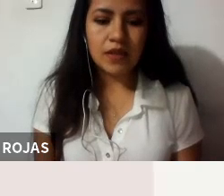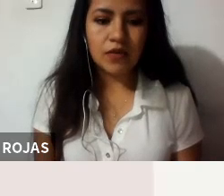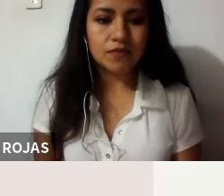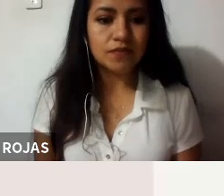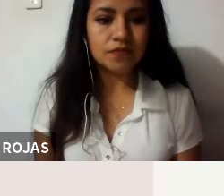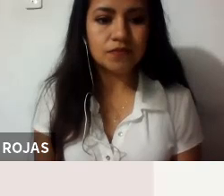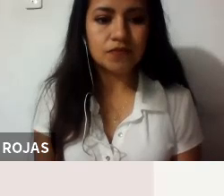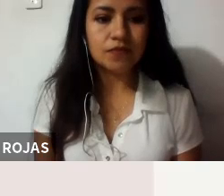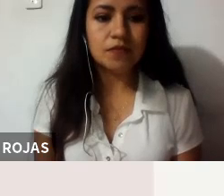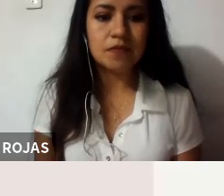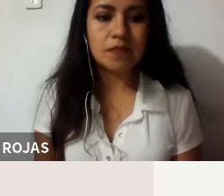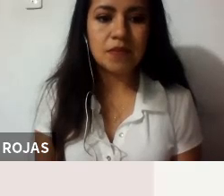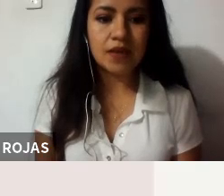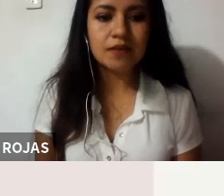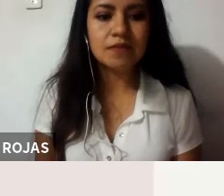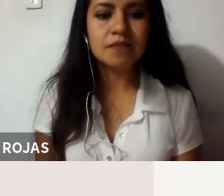Bienvenido.